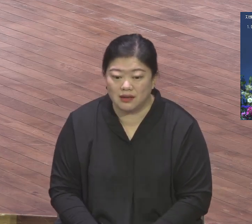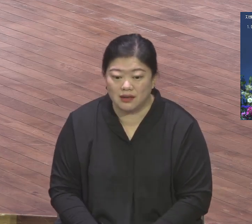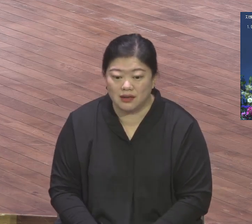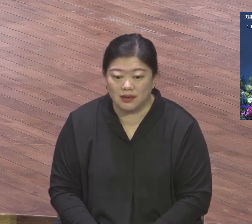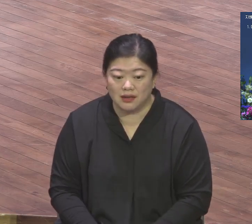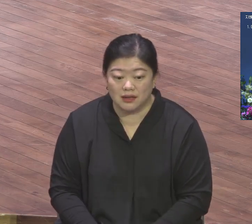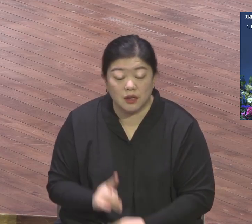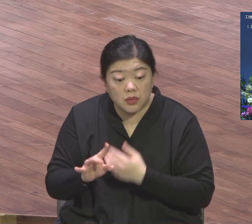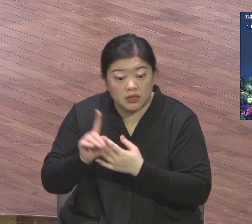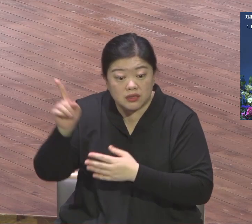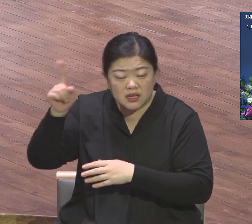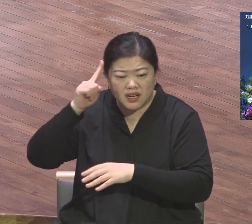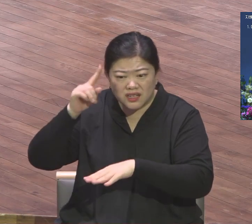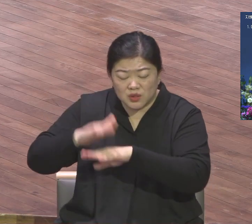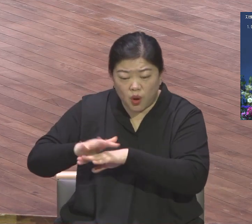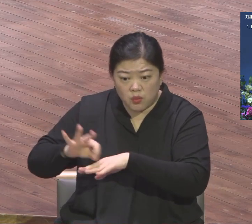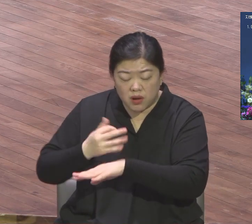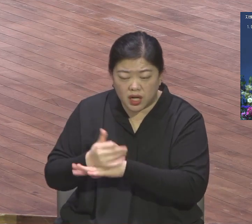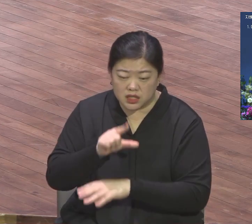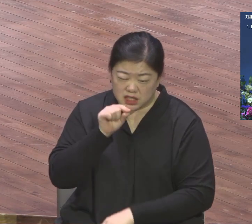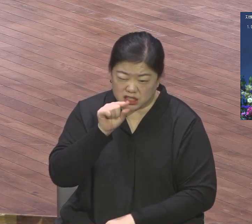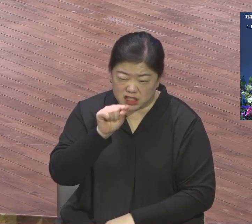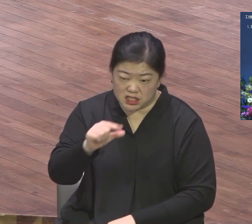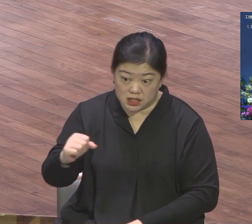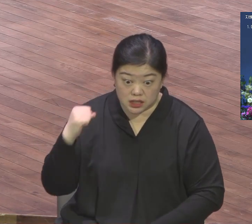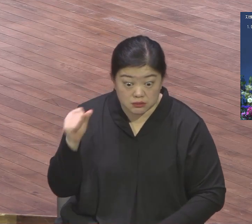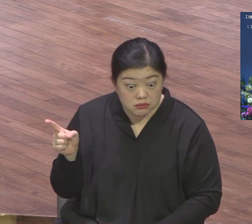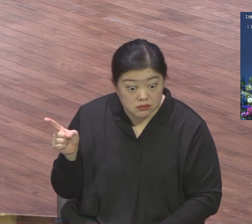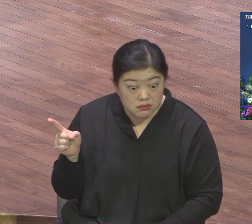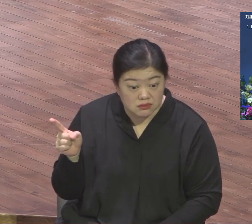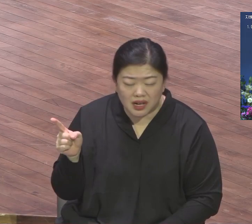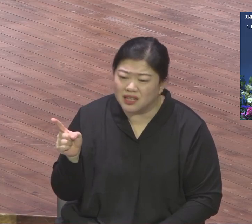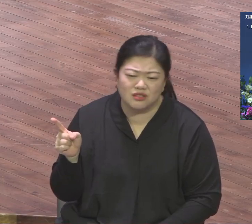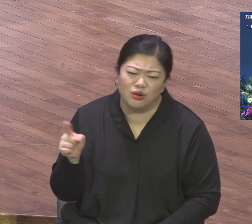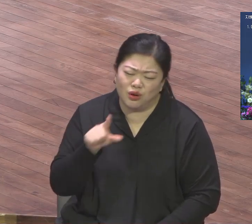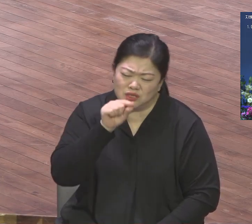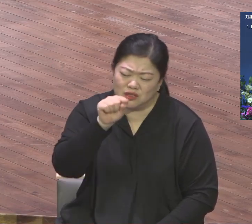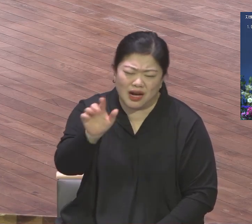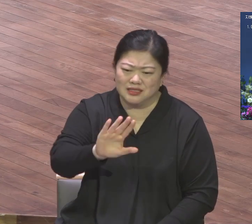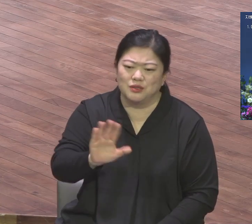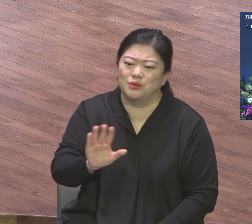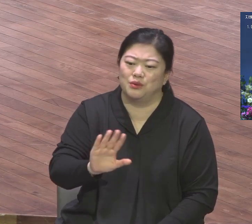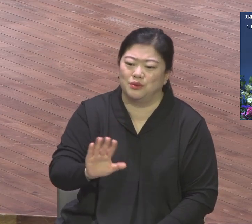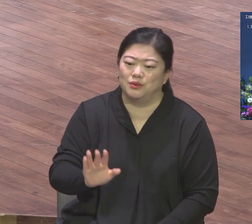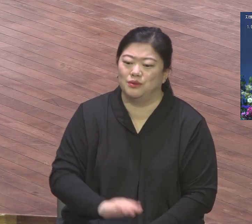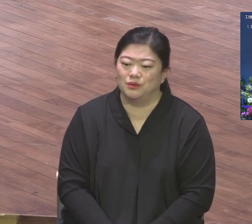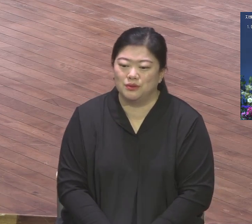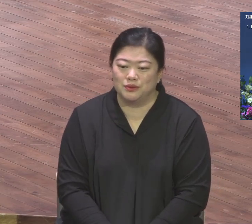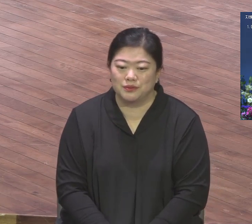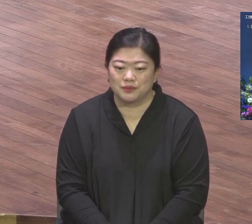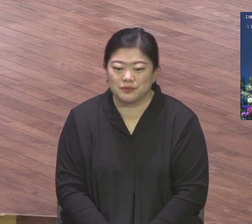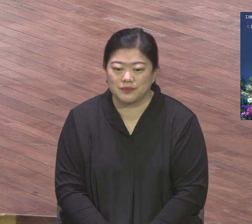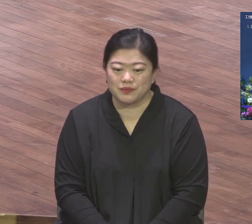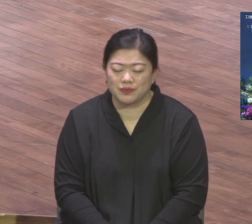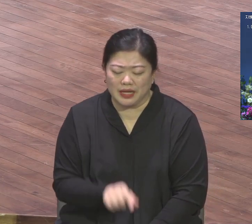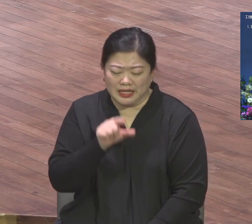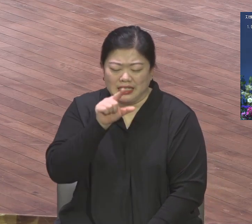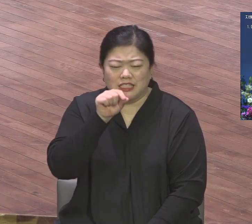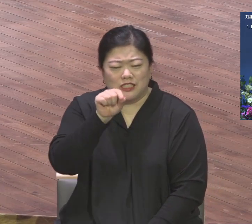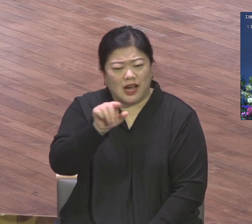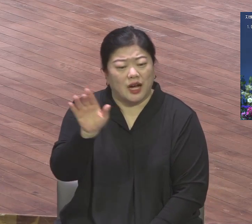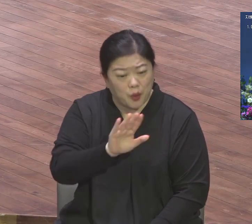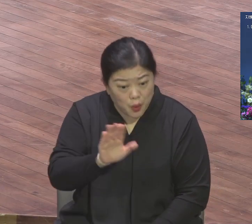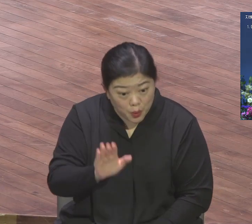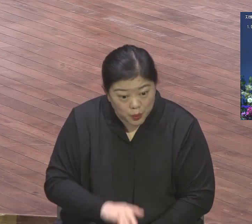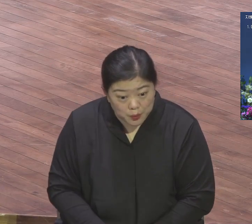먼저 인생을 살다가 깨닫게 된 인생 경험에서 나오는 처세술입니까? 그런 뜻이 아니잖아요. 솔로몬이 강조하는 것은